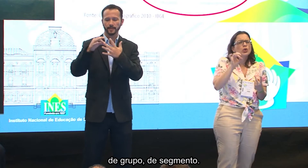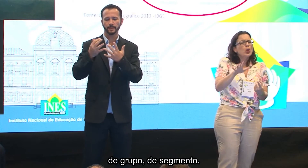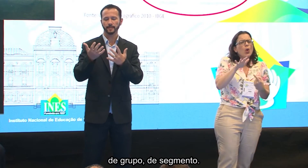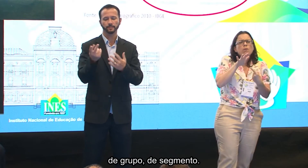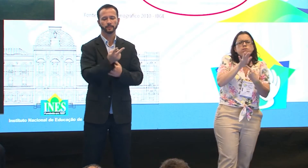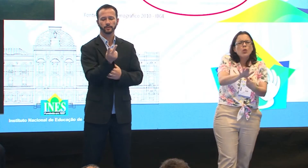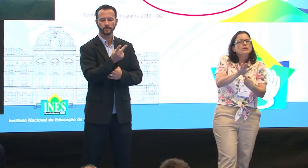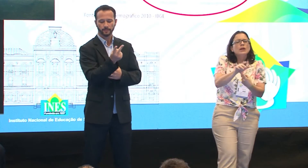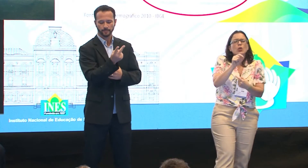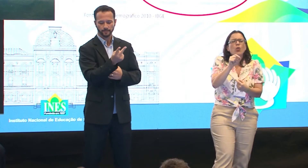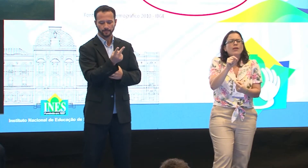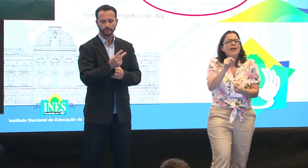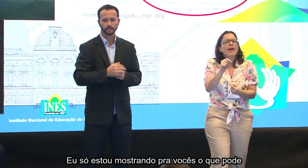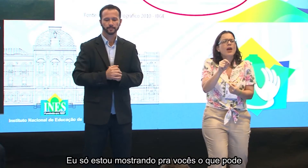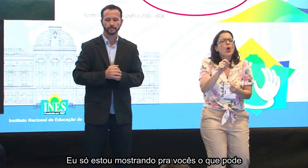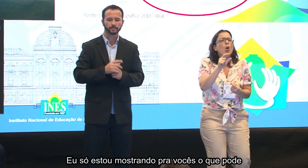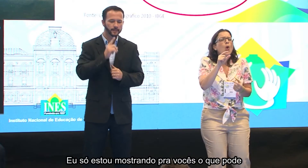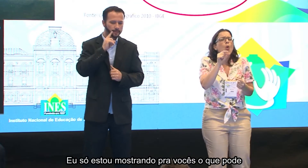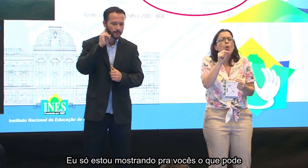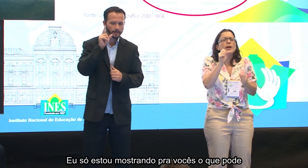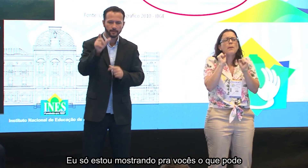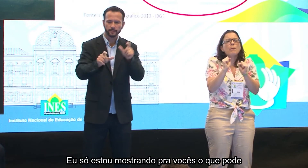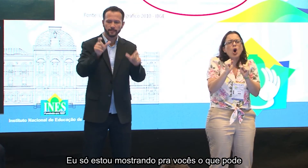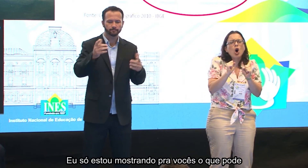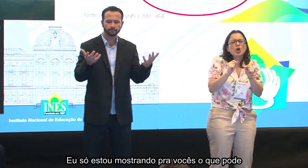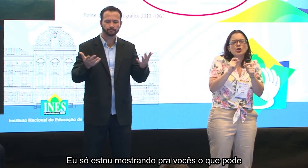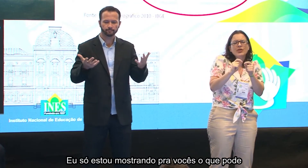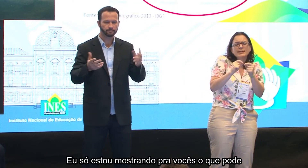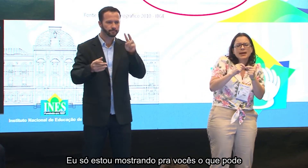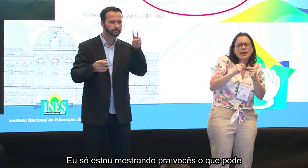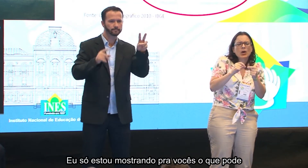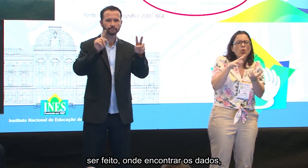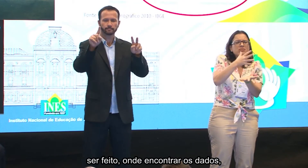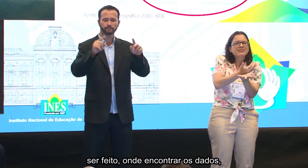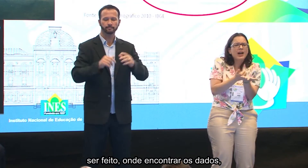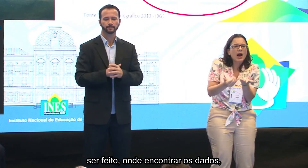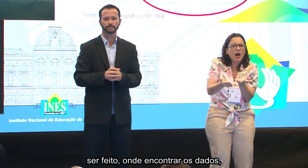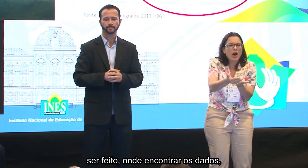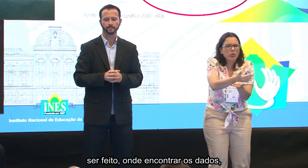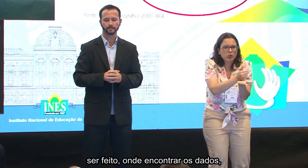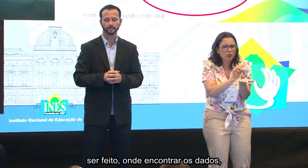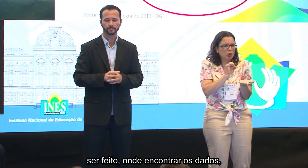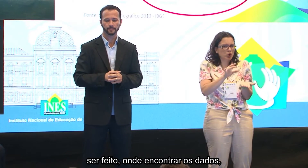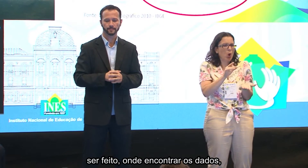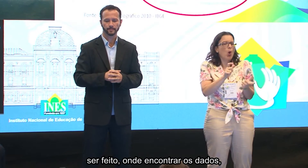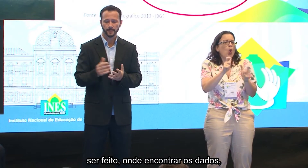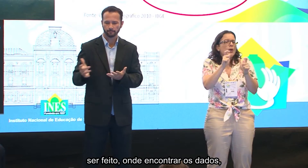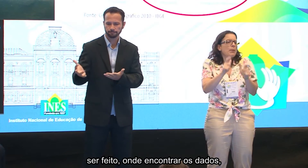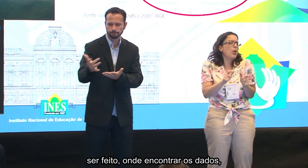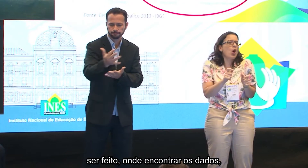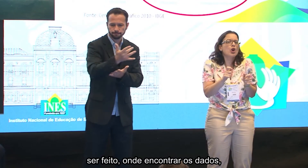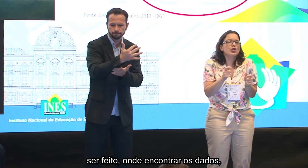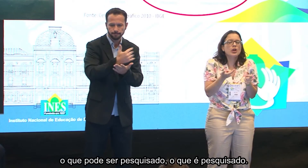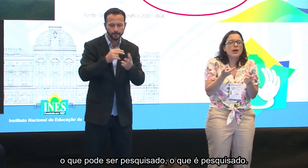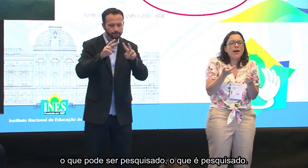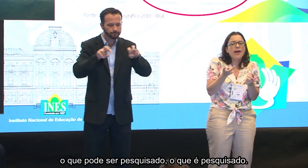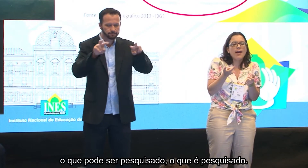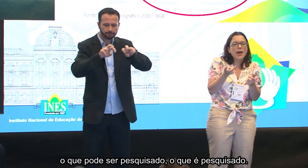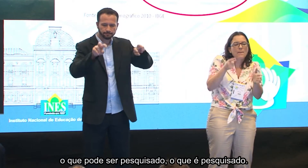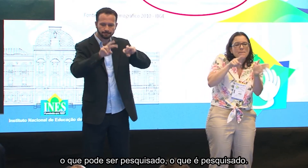segmento. E eu só estou mostrando para vocês o que pode ser feito, onde encontrar os dados, o que